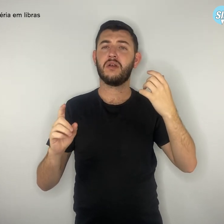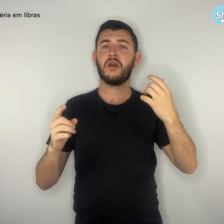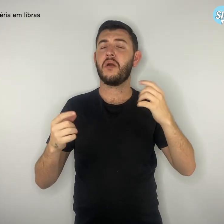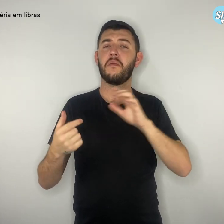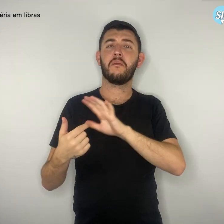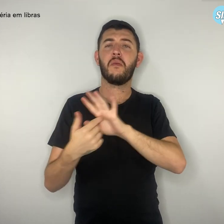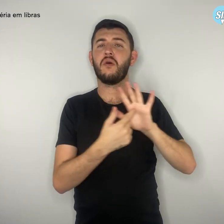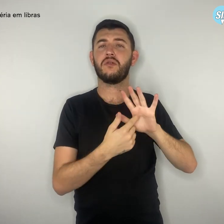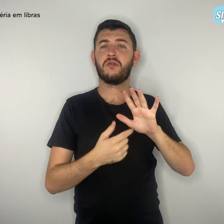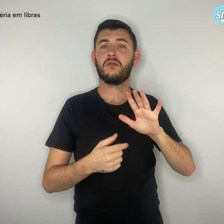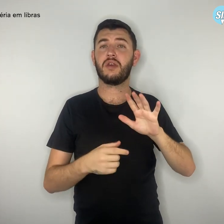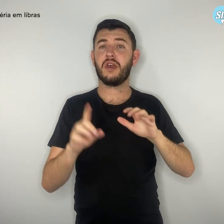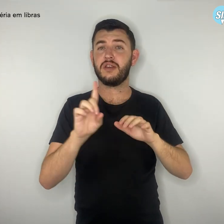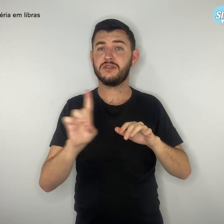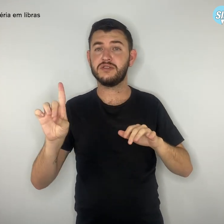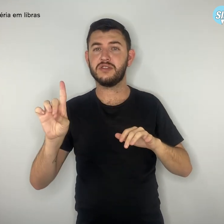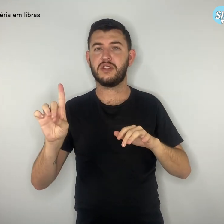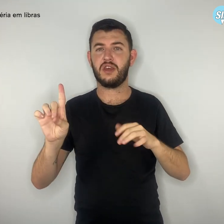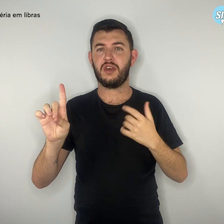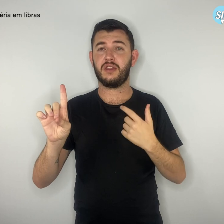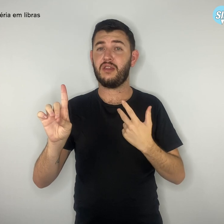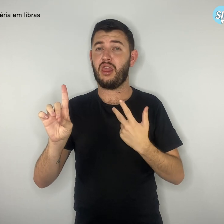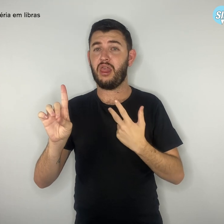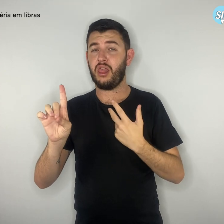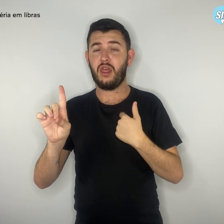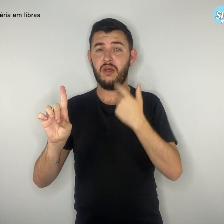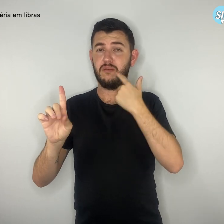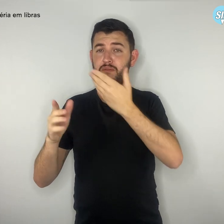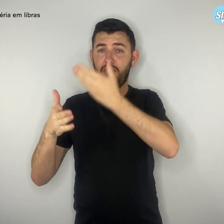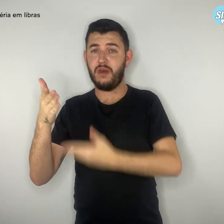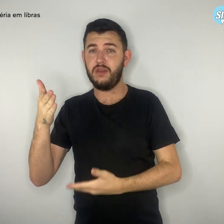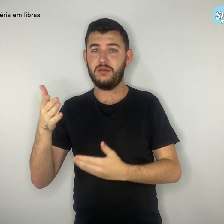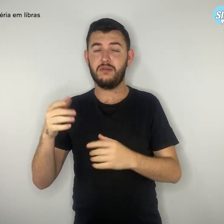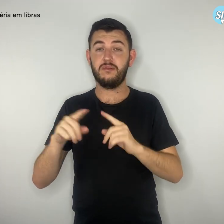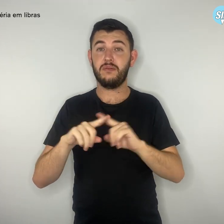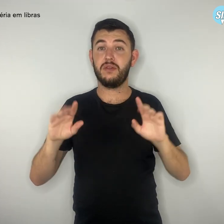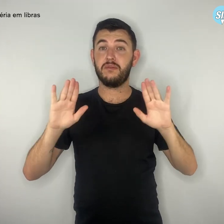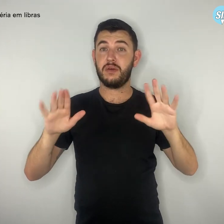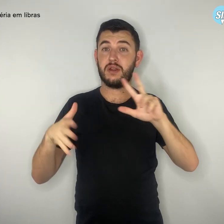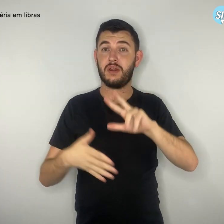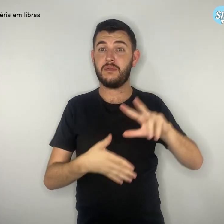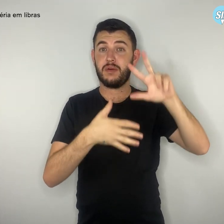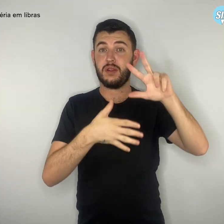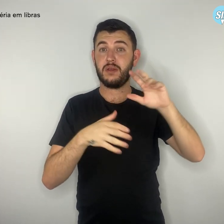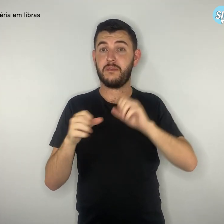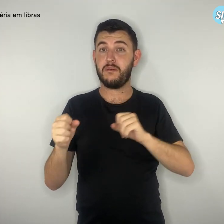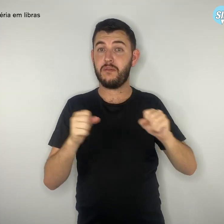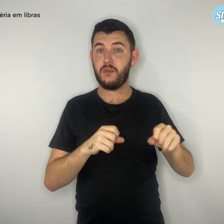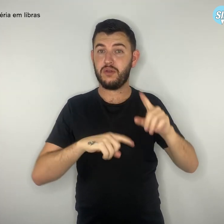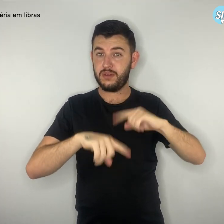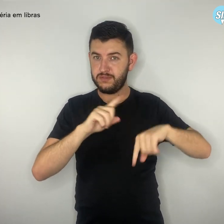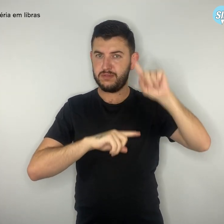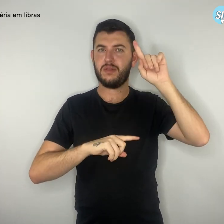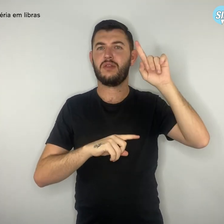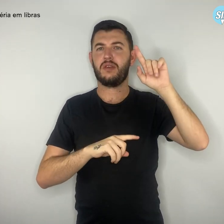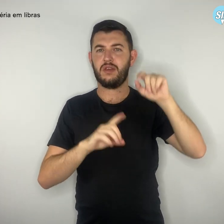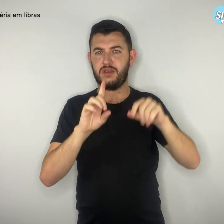esquerda, representa uma derrota para a própria direita. Quem ascende ao poder na América